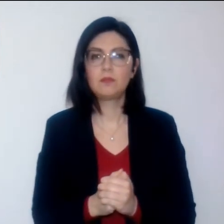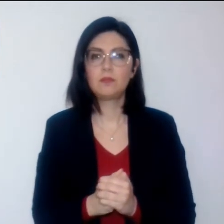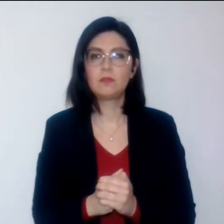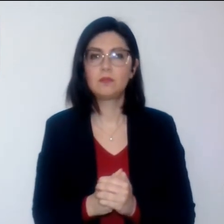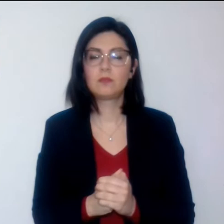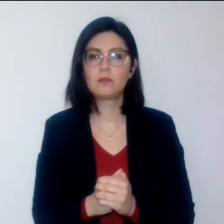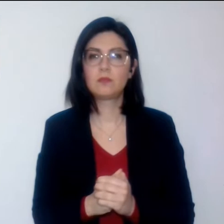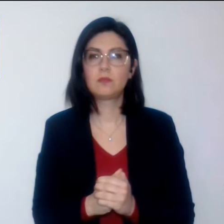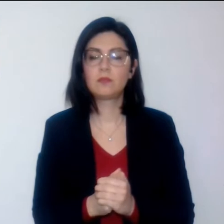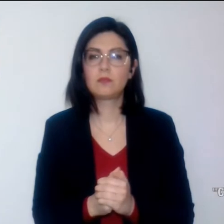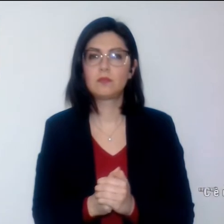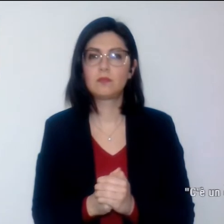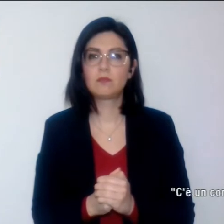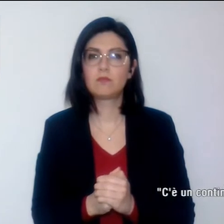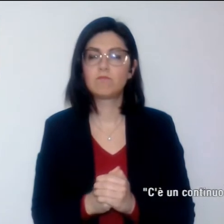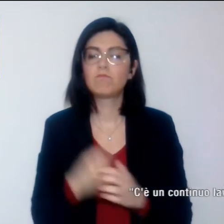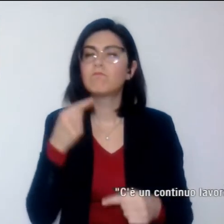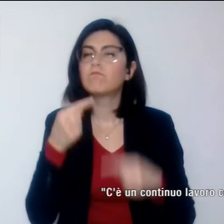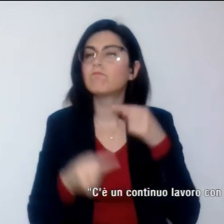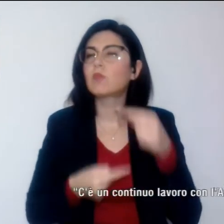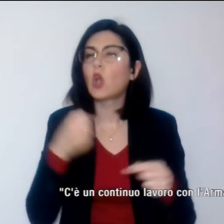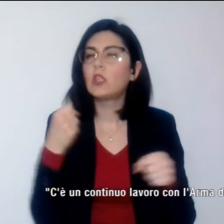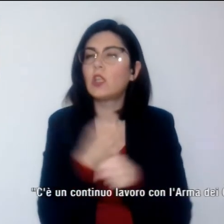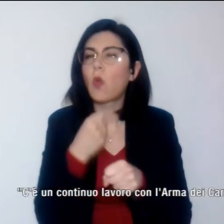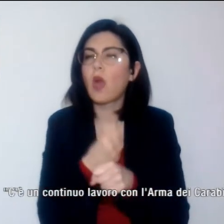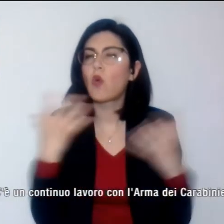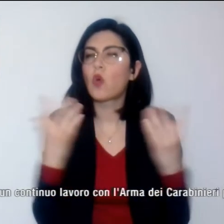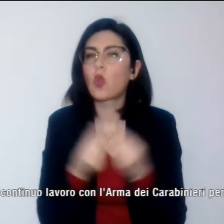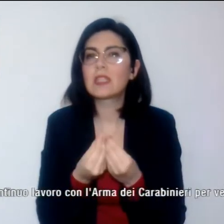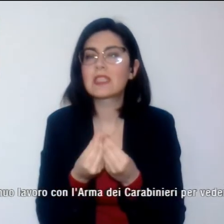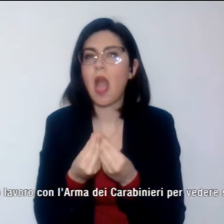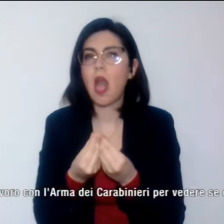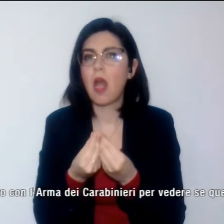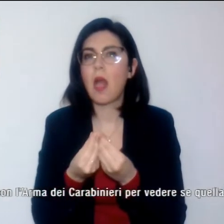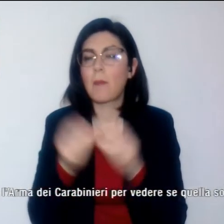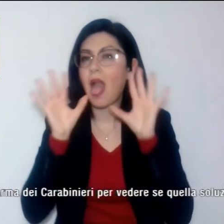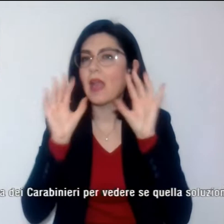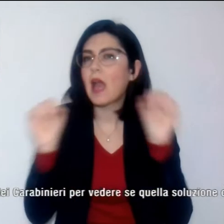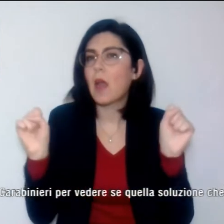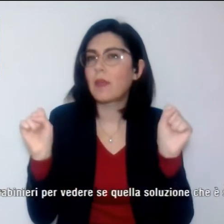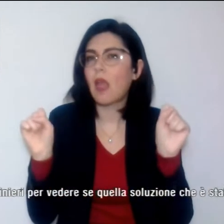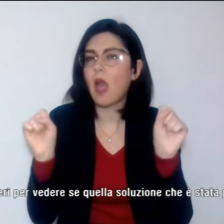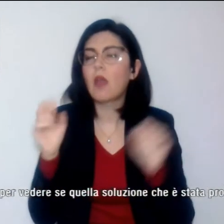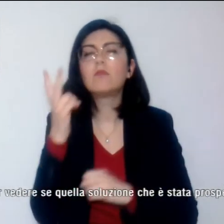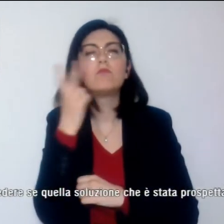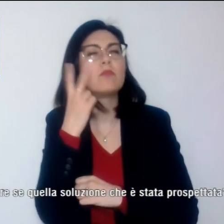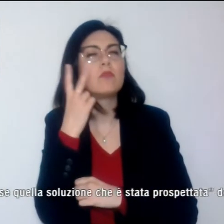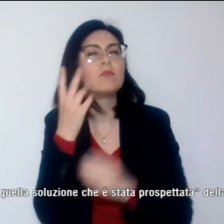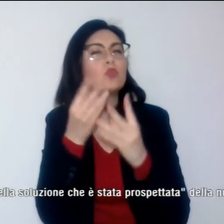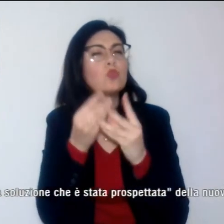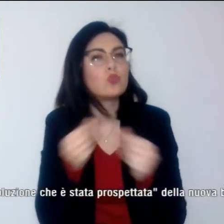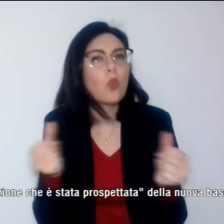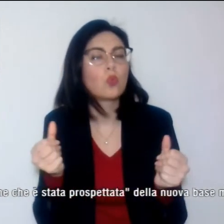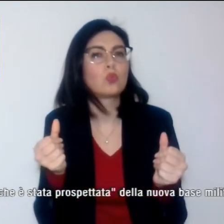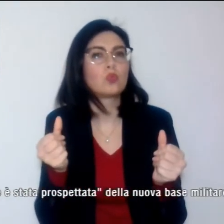c'è un continuo lavoro con l'arma dei carabinieri per vedere se quella soluzione che è stata prospettata della